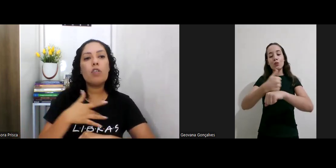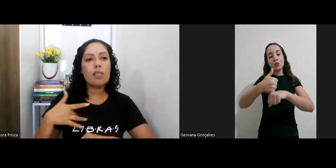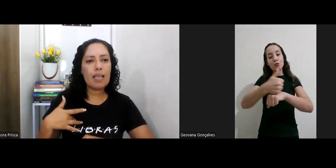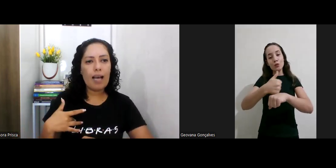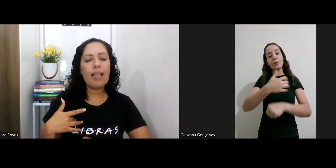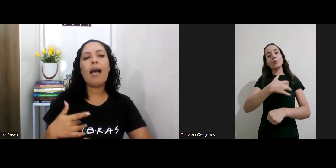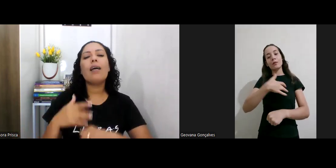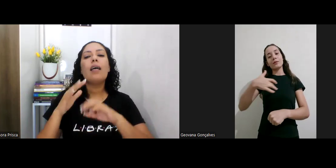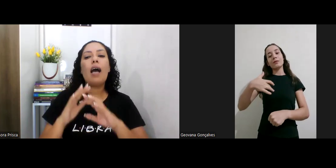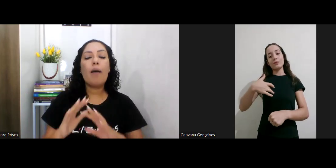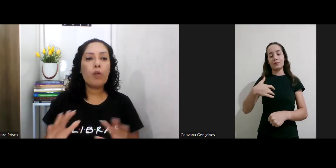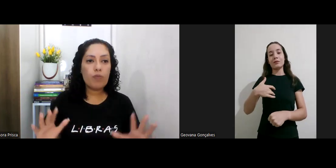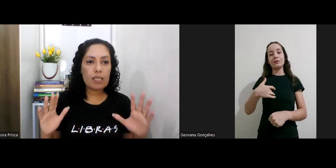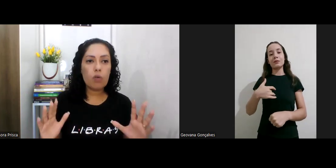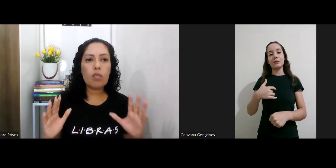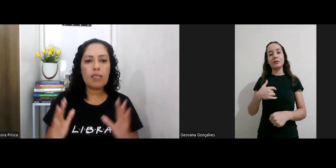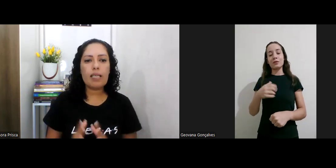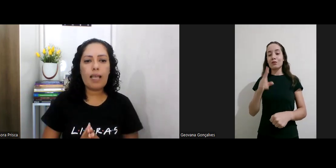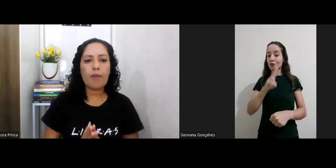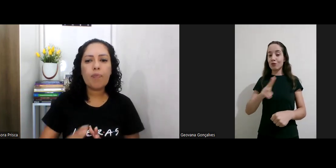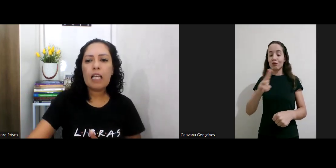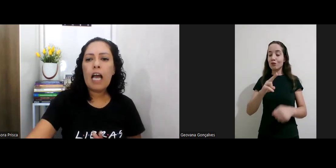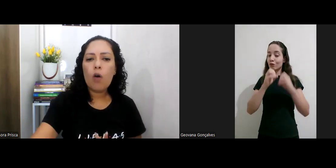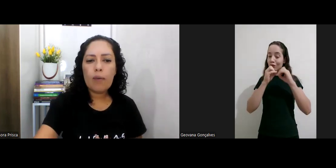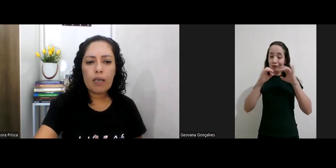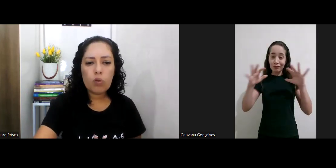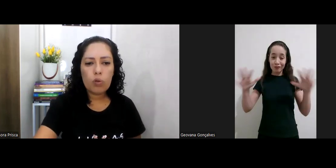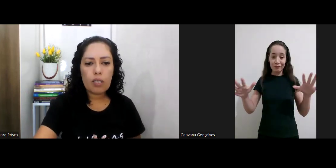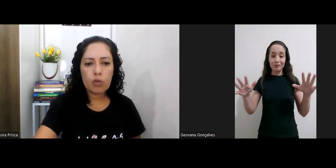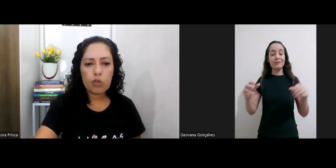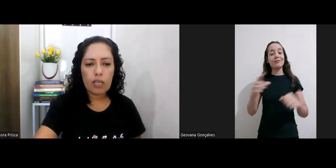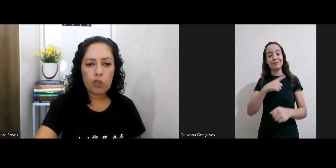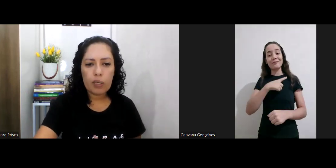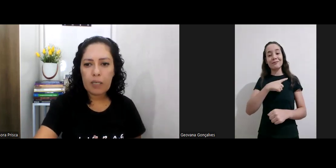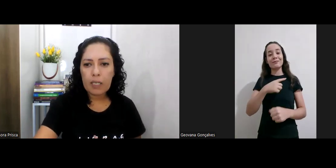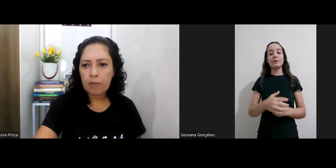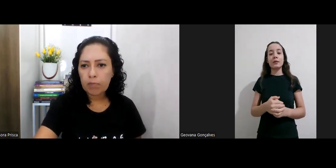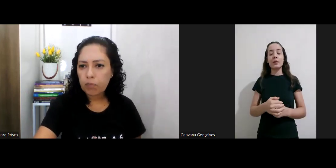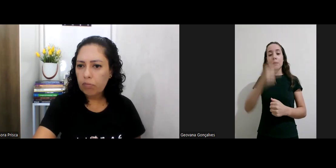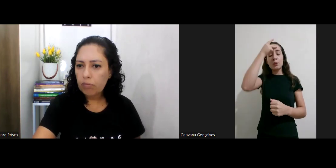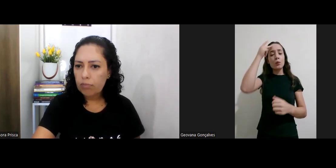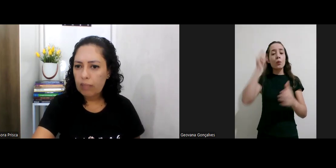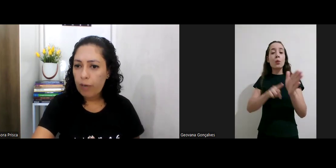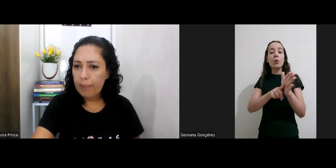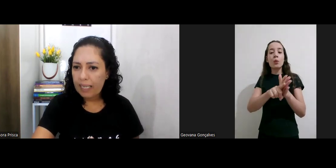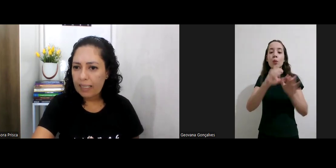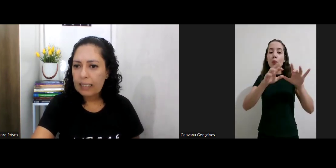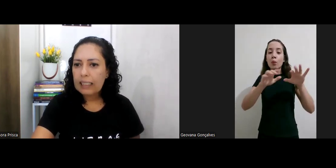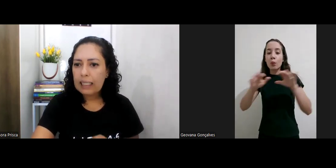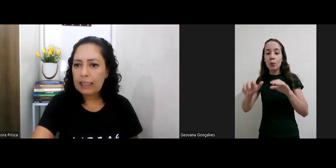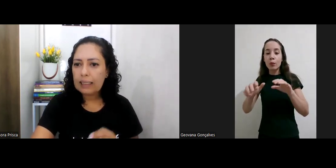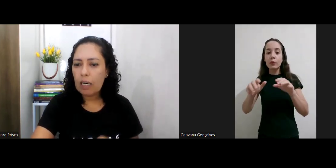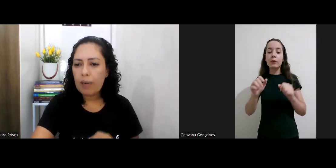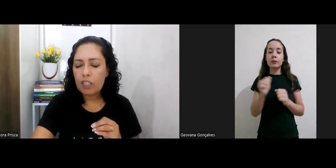aí você pode usar lá a profissão que você tem. Alguém perguntou aqui no chat para mim, foi a